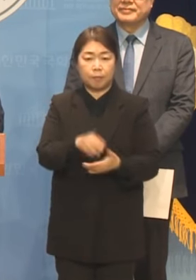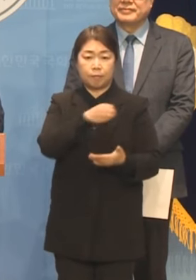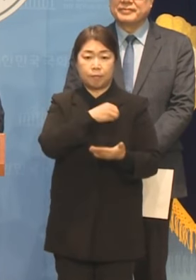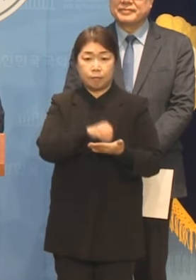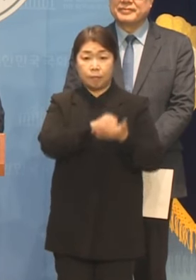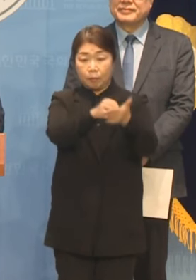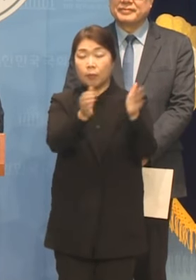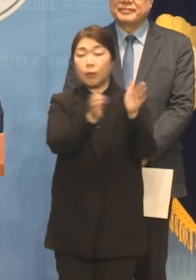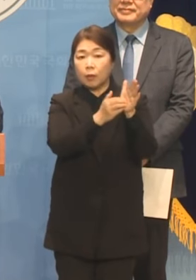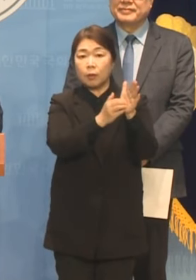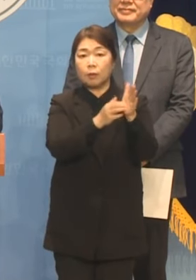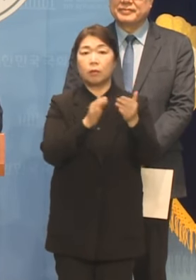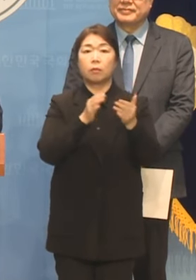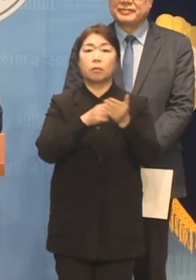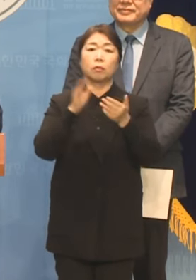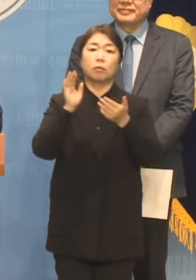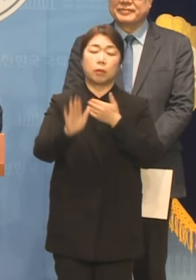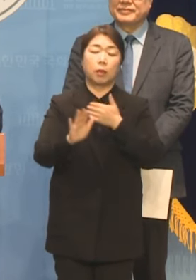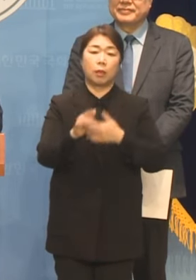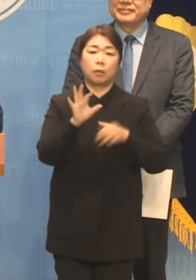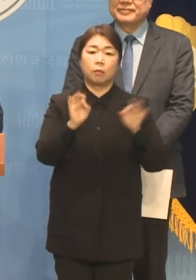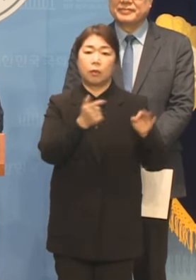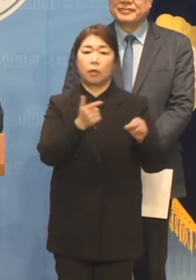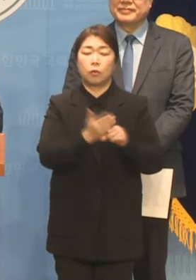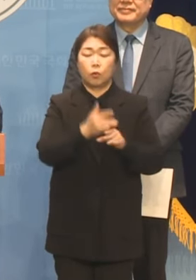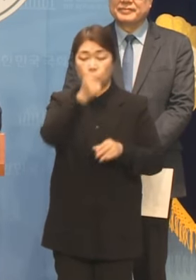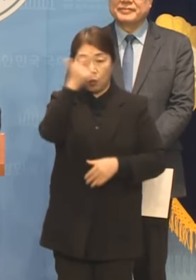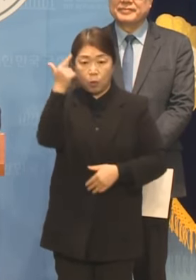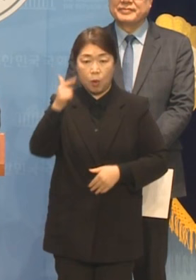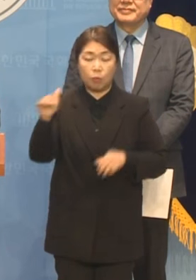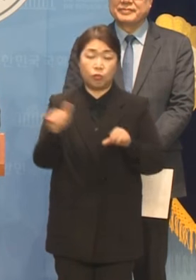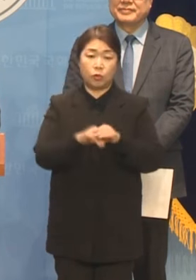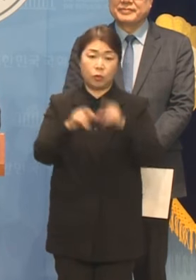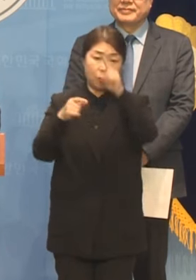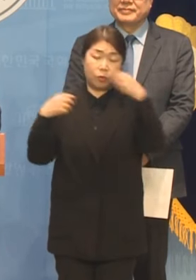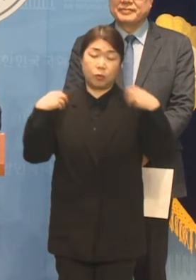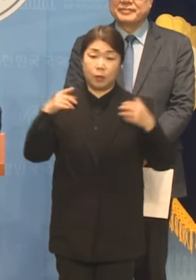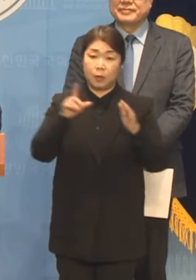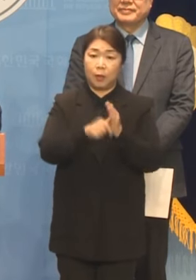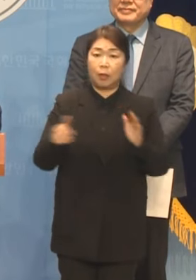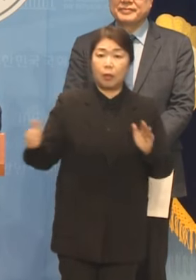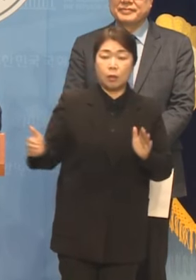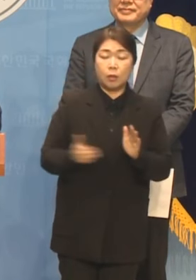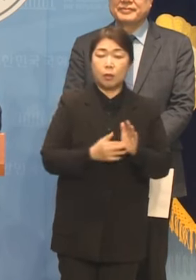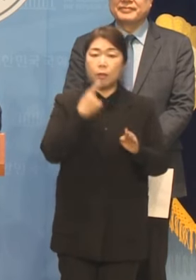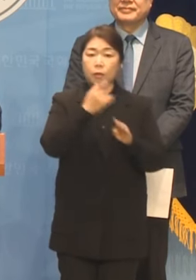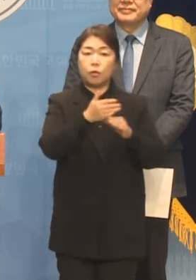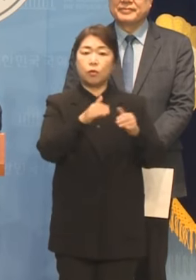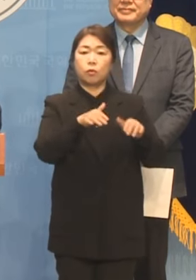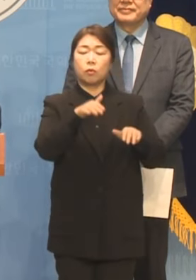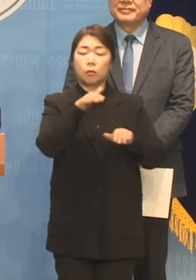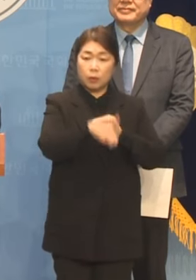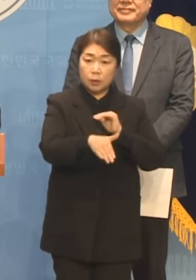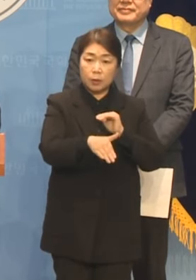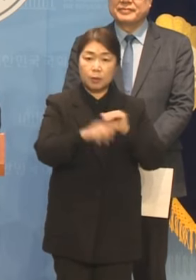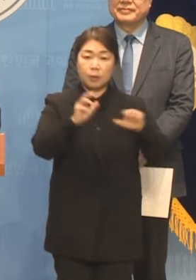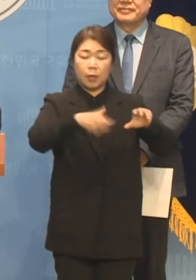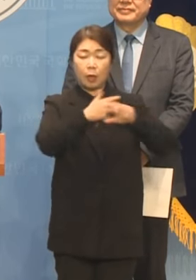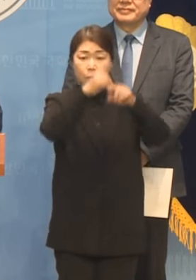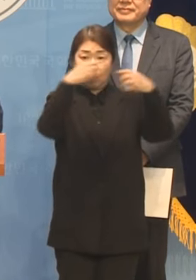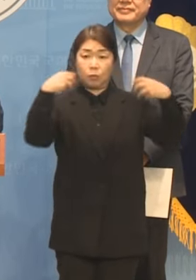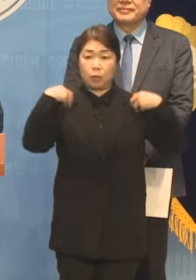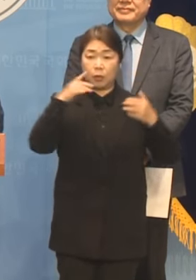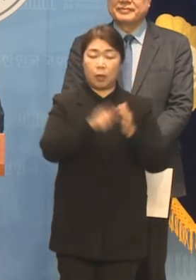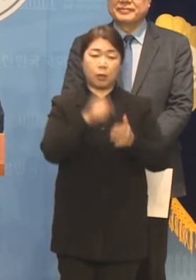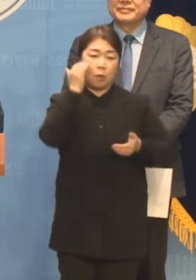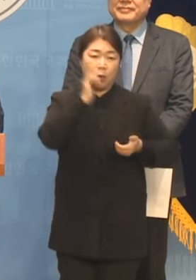시작했습니다 그 후 김대중 노무현 문재인 정부에 이르는 민주개혁 정부의 출 과정에서 저는